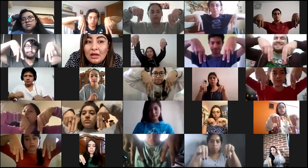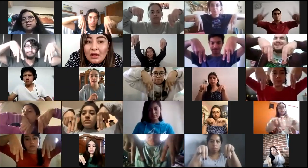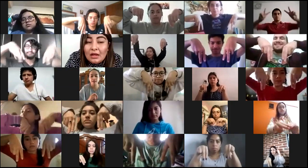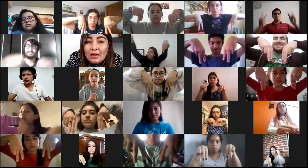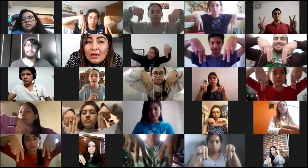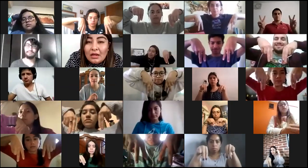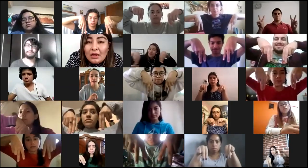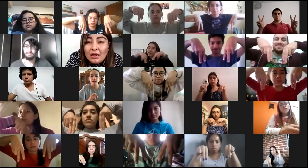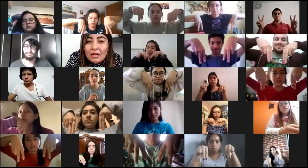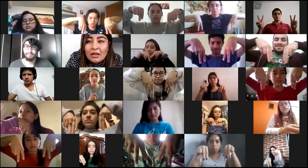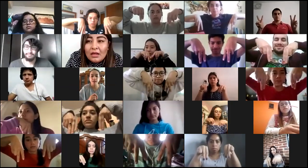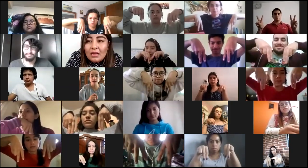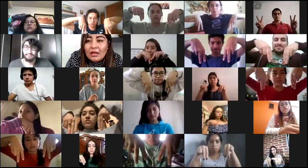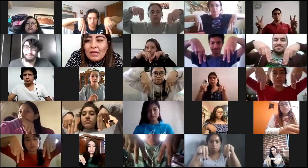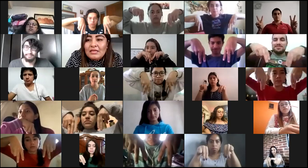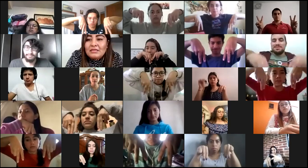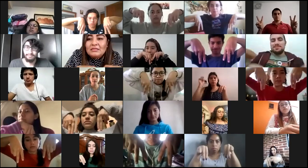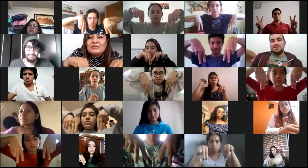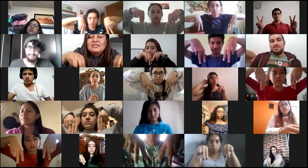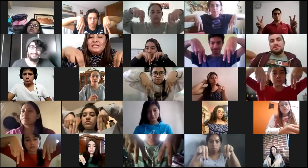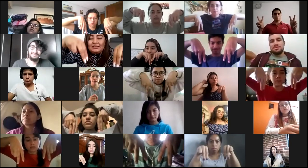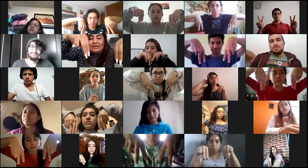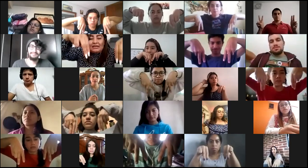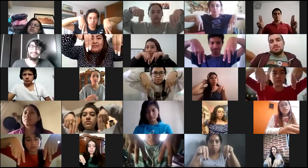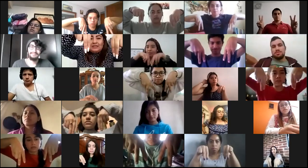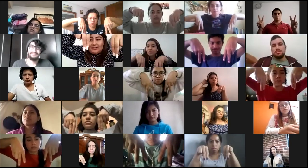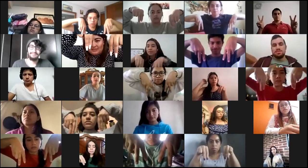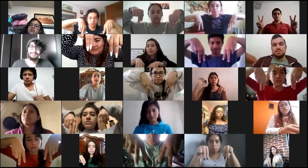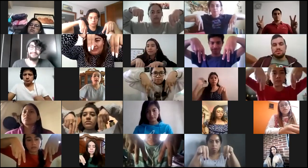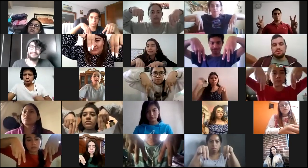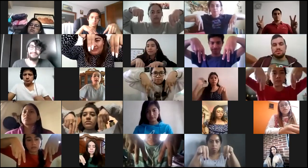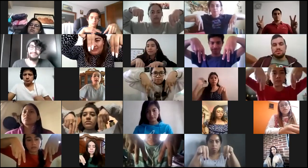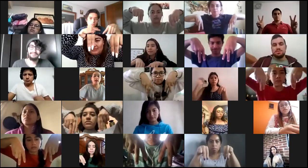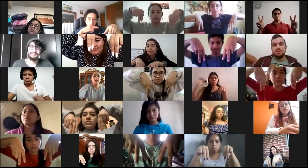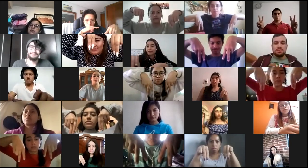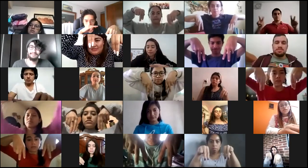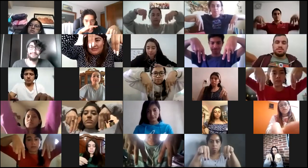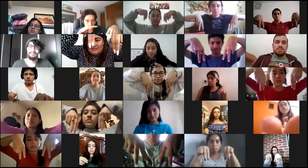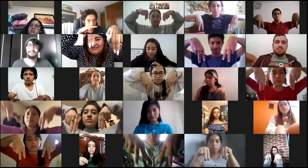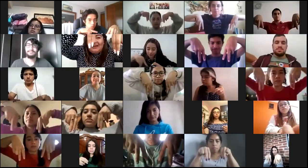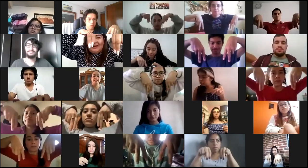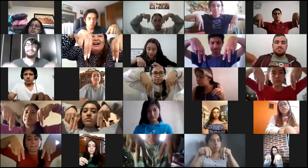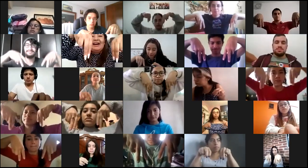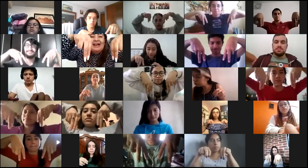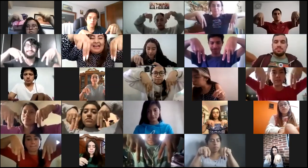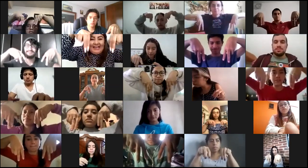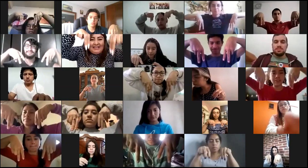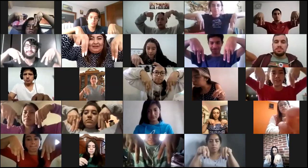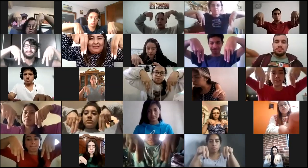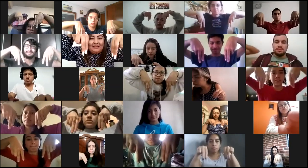que si la puede aceptar, por favor. Sí, ya la acepté. Ah, perdón. N, ¿sí?